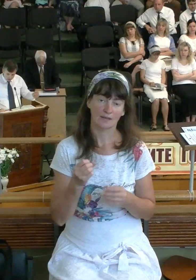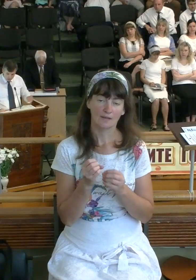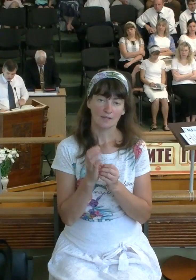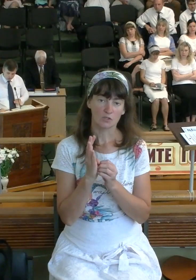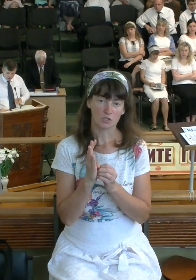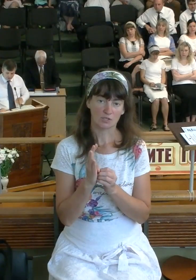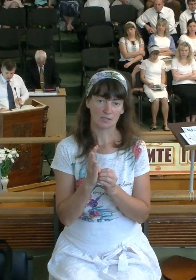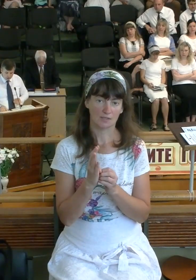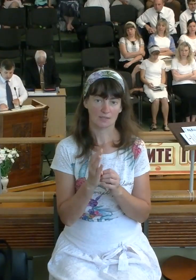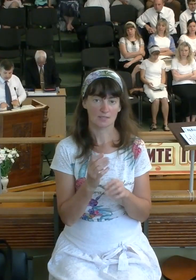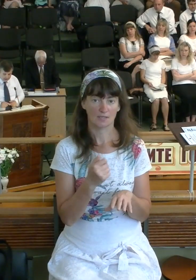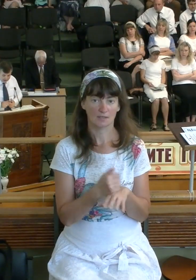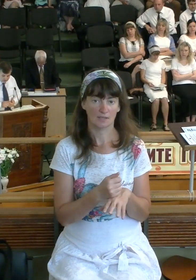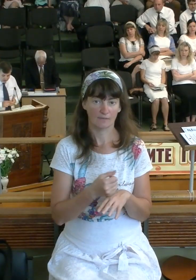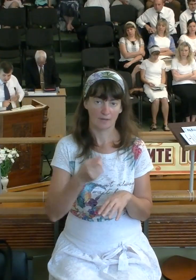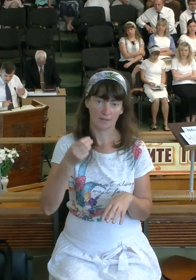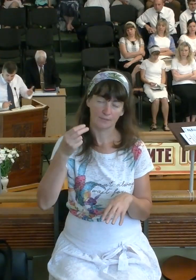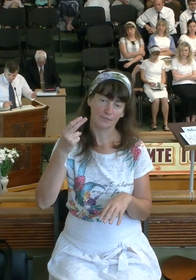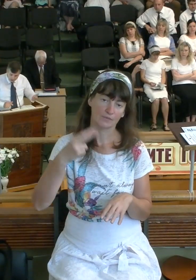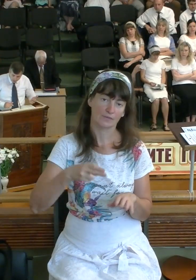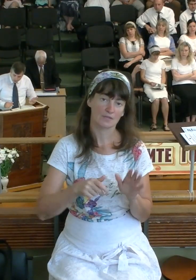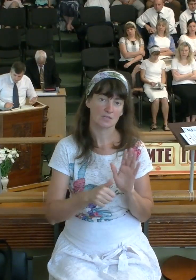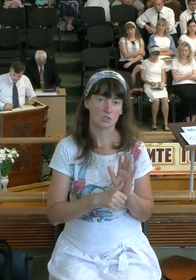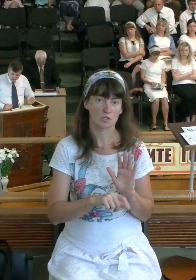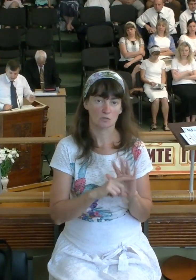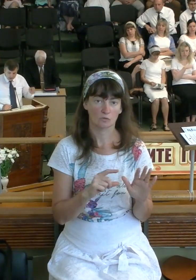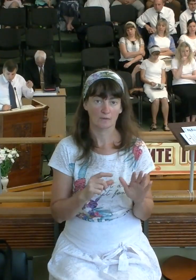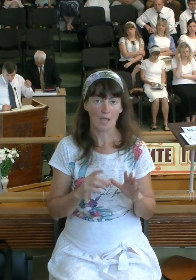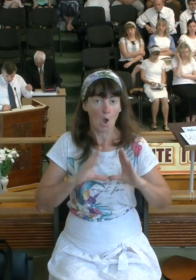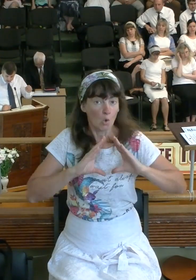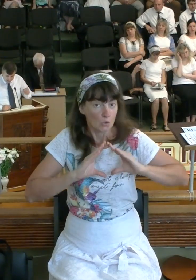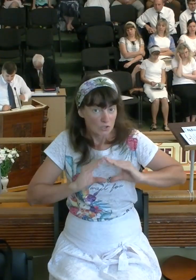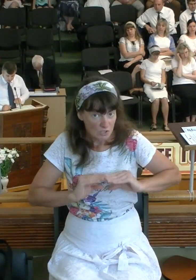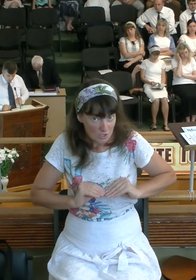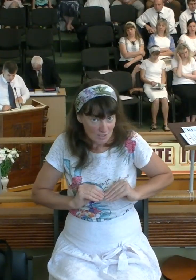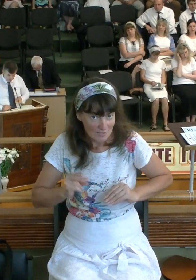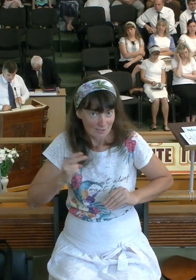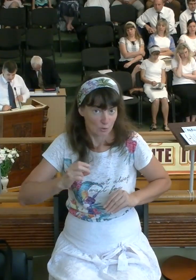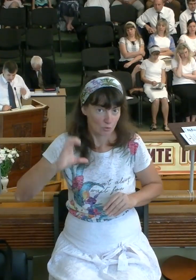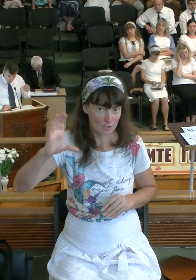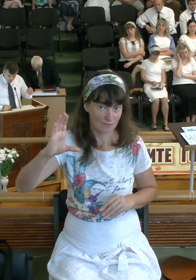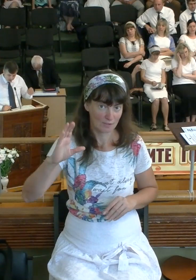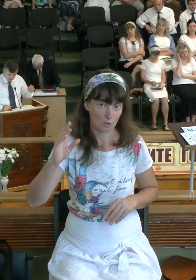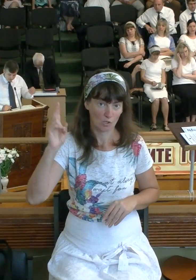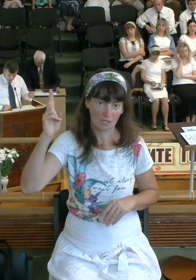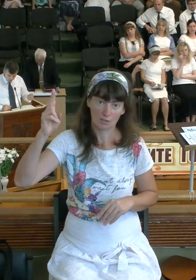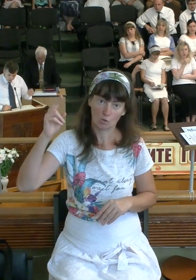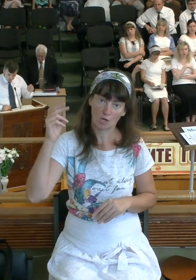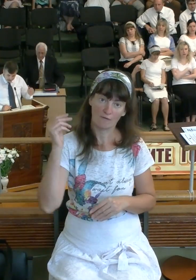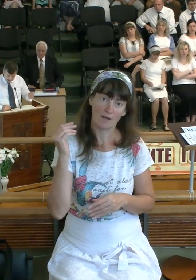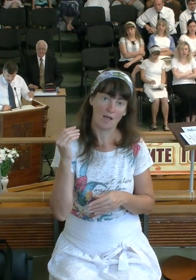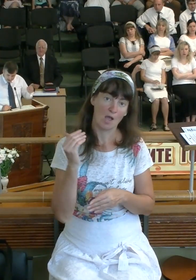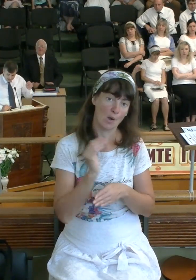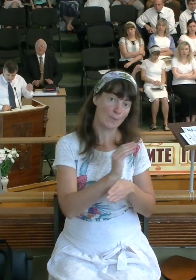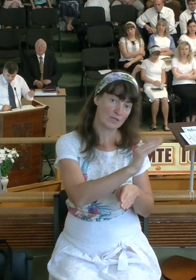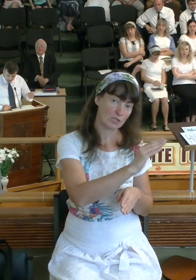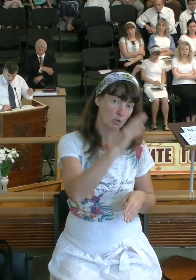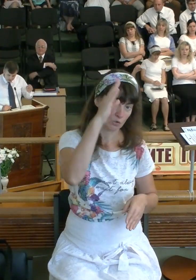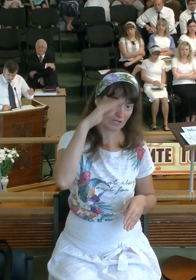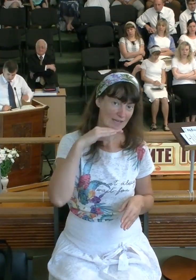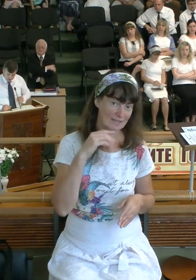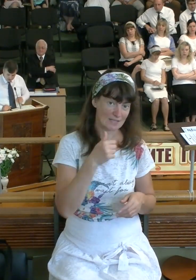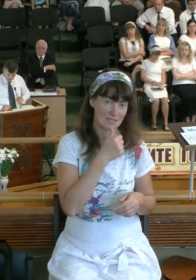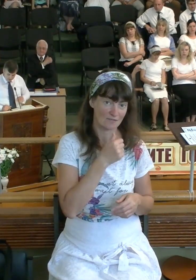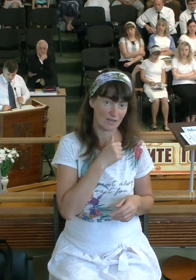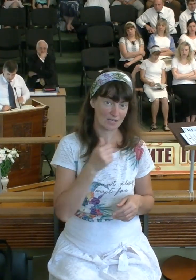Дух Святой, которого пошлет Отец во имя Мое, научит вас всему и напомнит вам все, что я